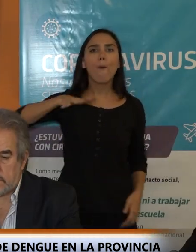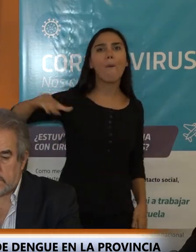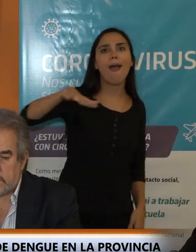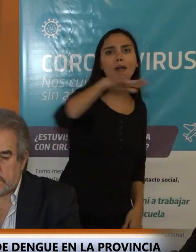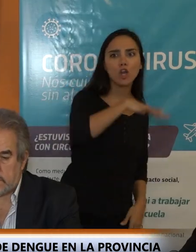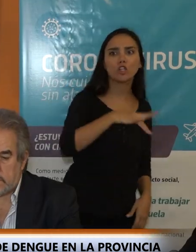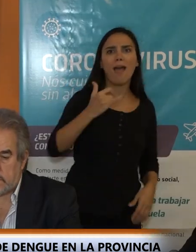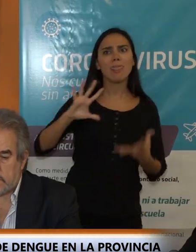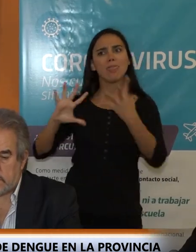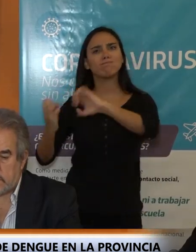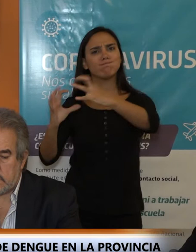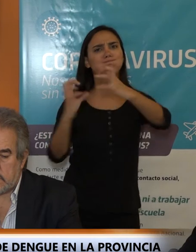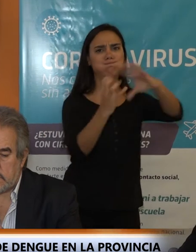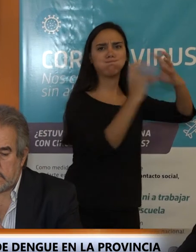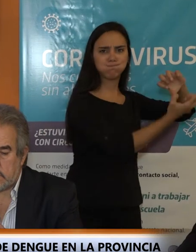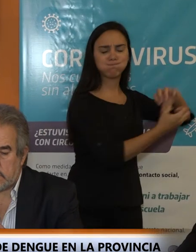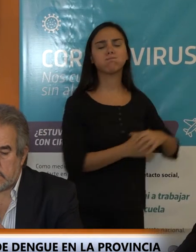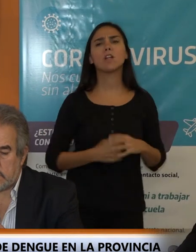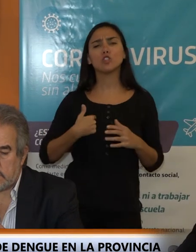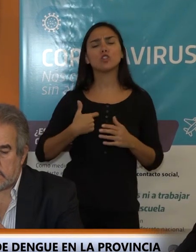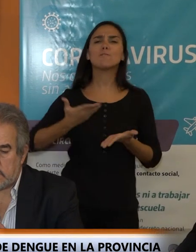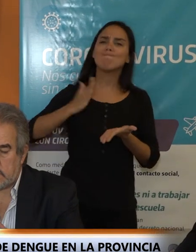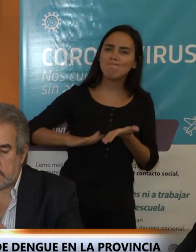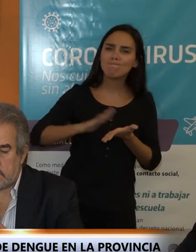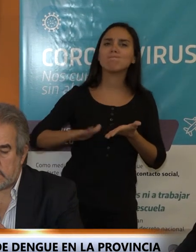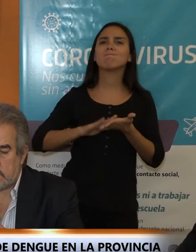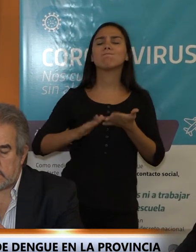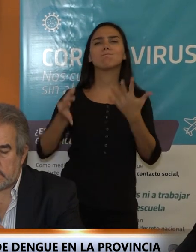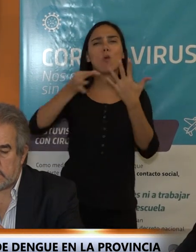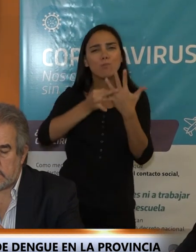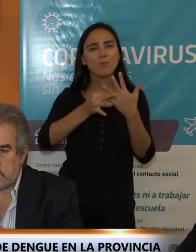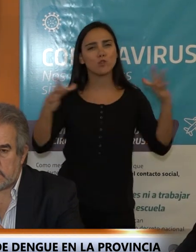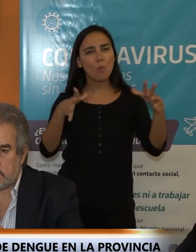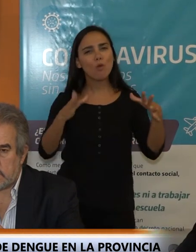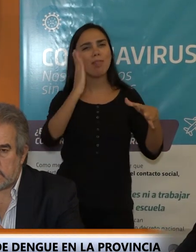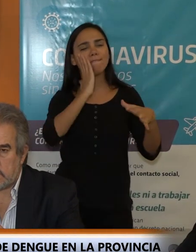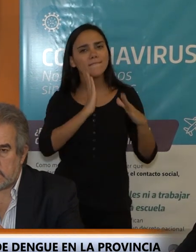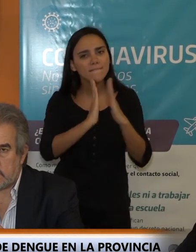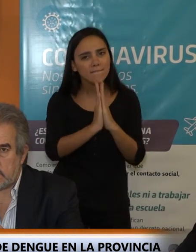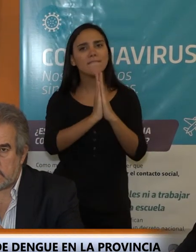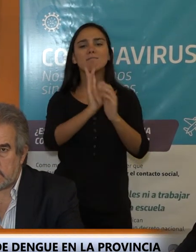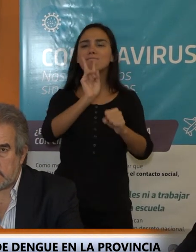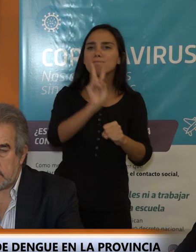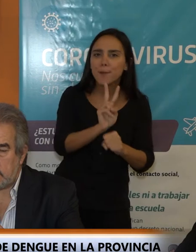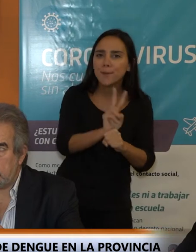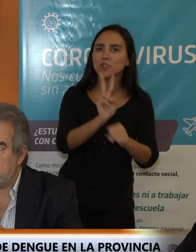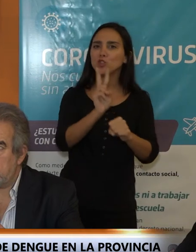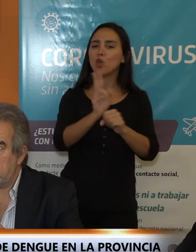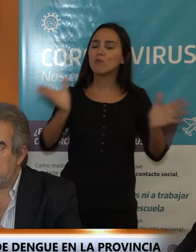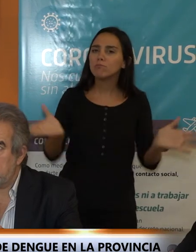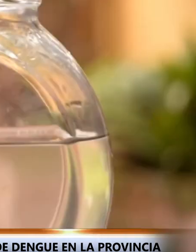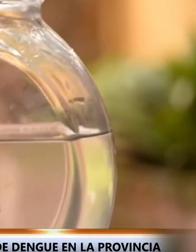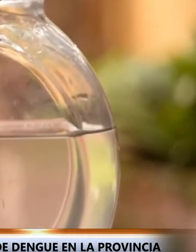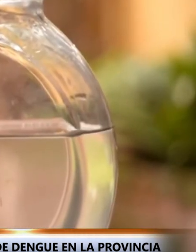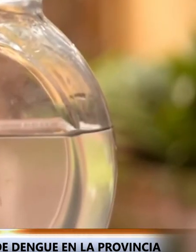cual nuevamente queremos comprometer a nuestra comunidad con lo que son las medidas de prevención y promoción respecto al